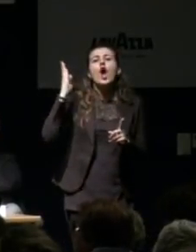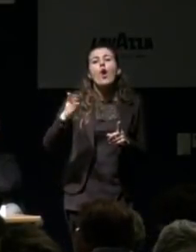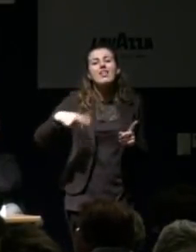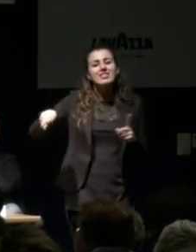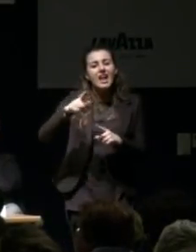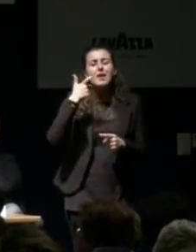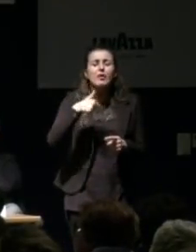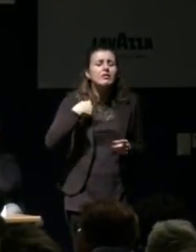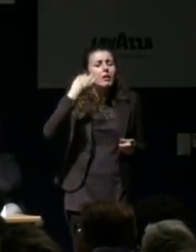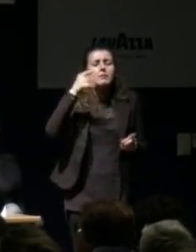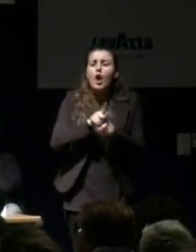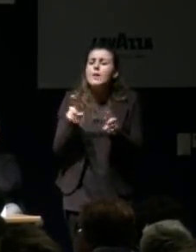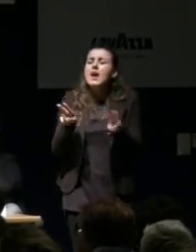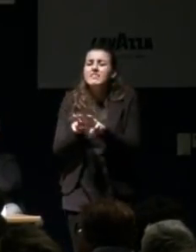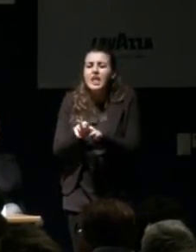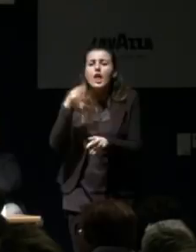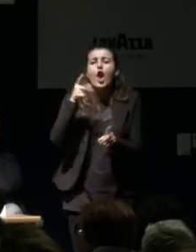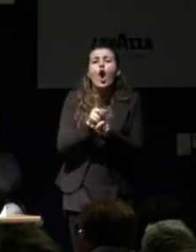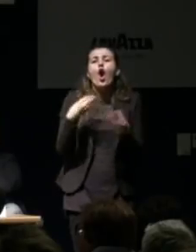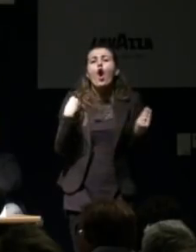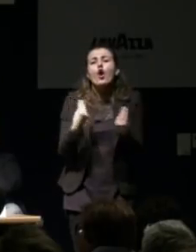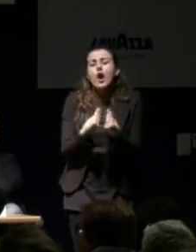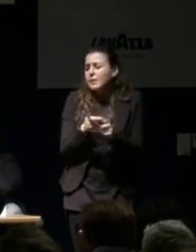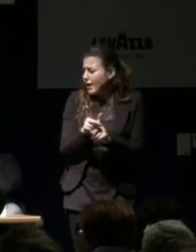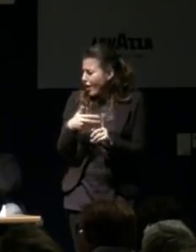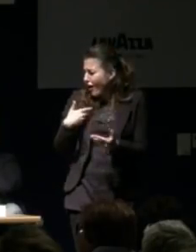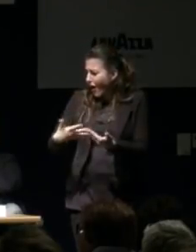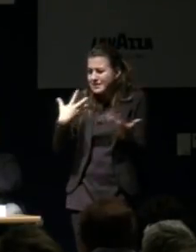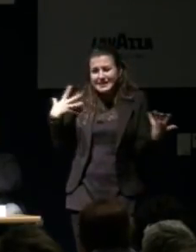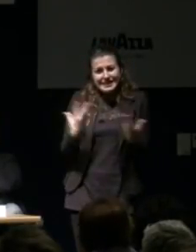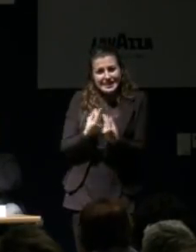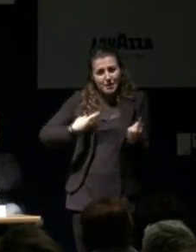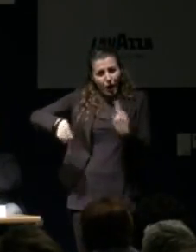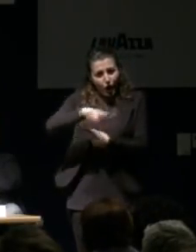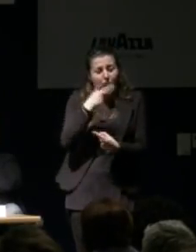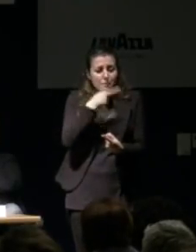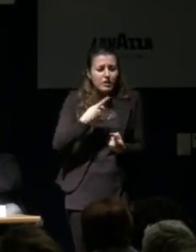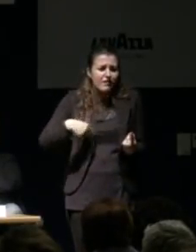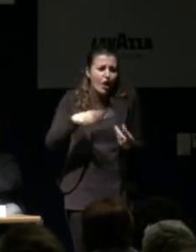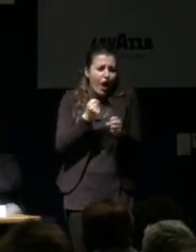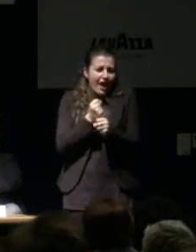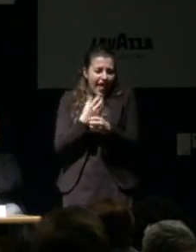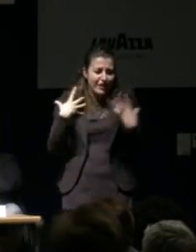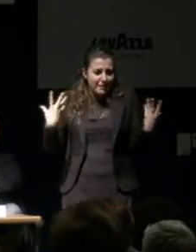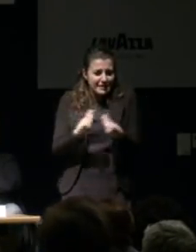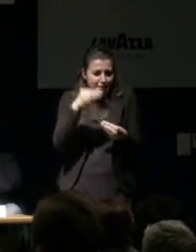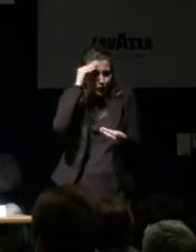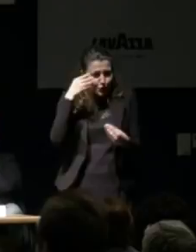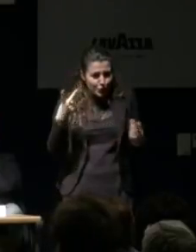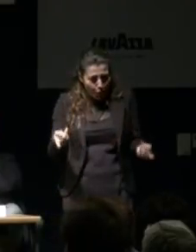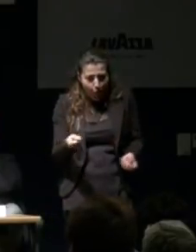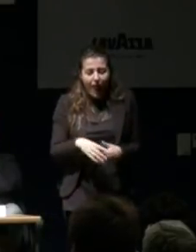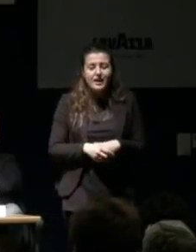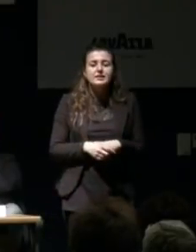fratelli come compagni compagni come se facessero scuola con noi perché in un certo senso fanno scuola con noi infatti in alcuni